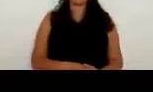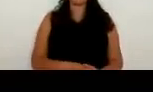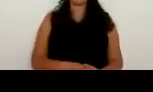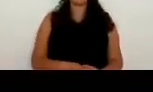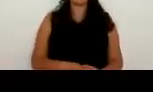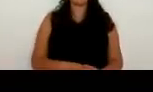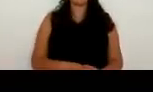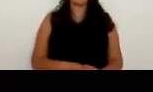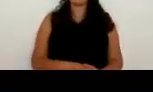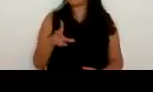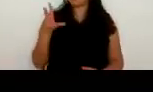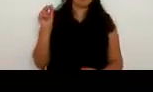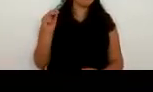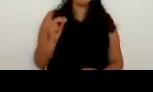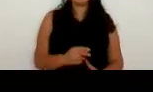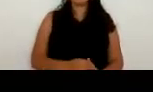no